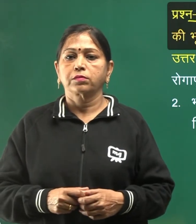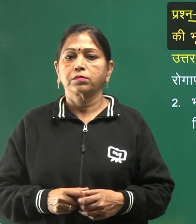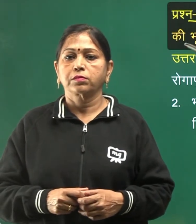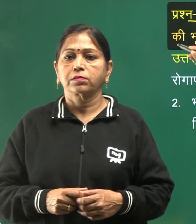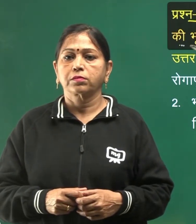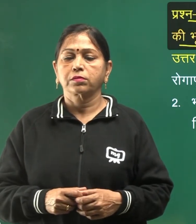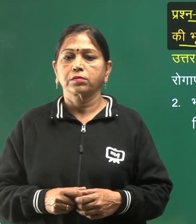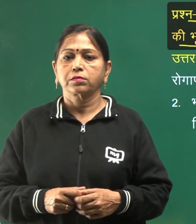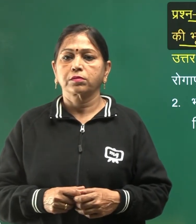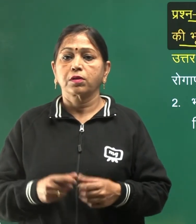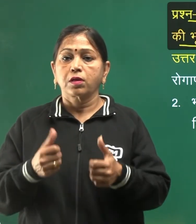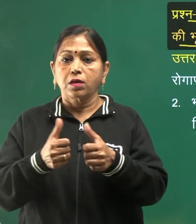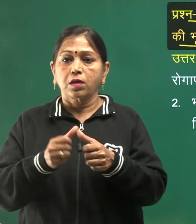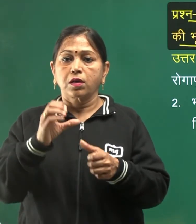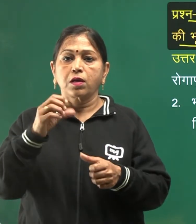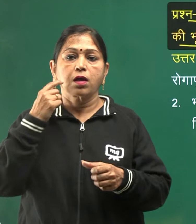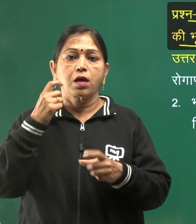अम्ल की भूमिका क्या है?